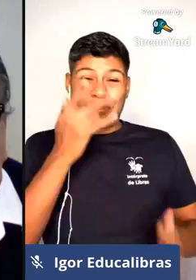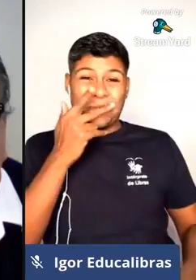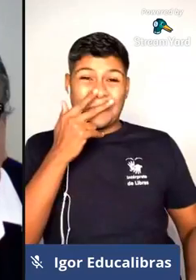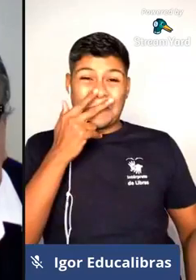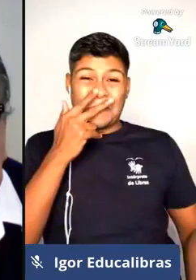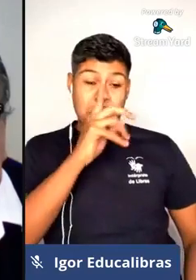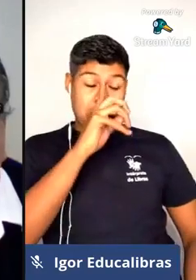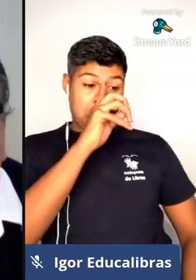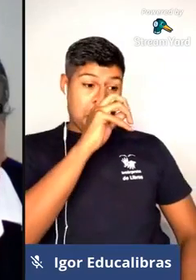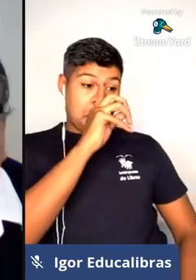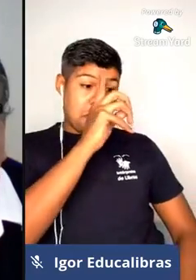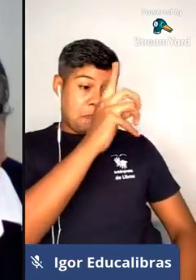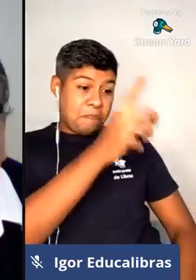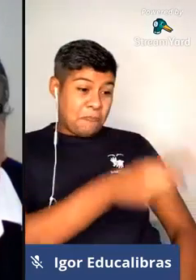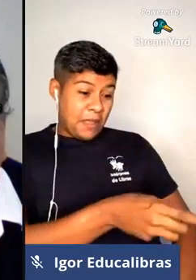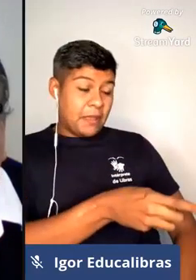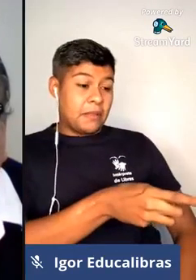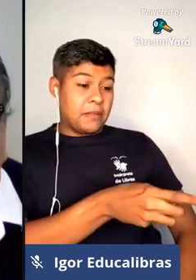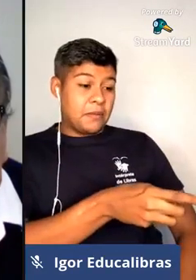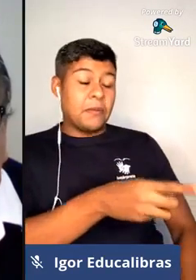que muitos